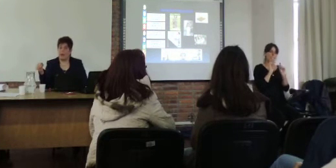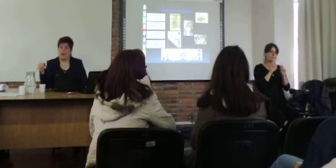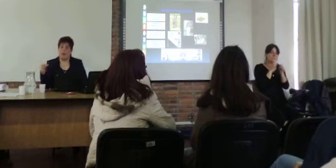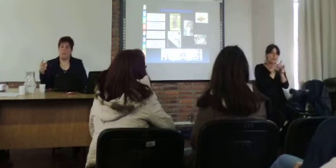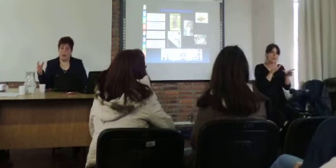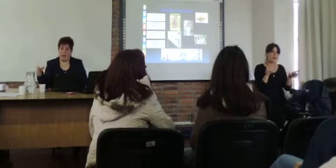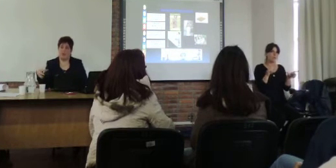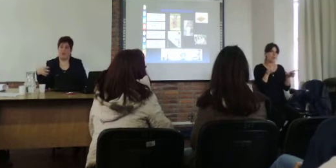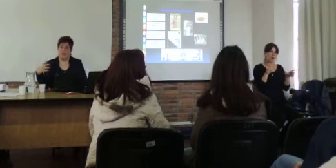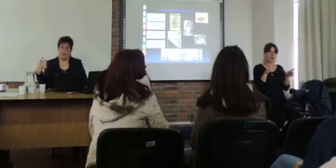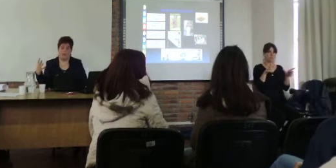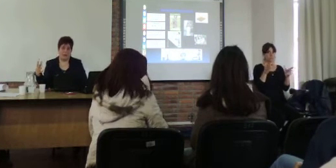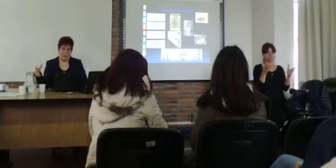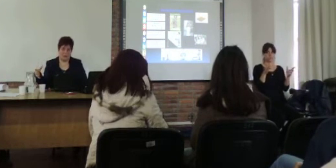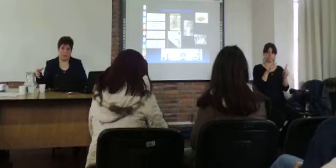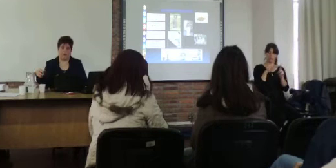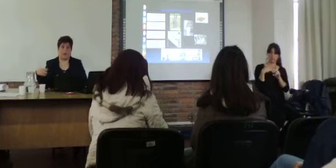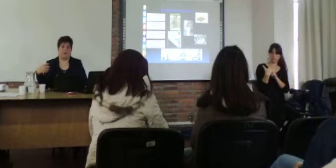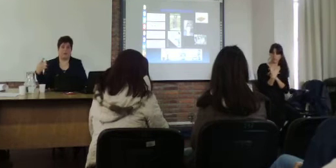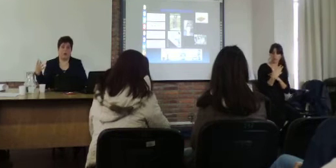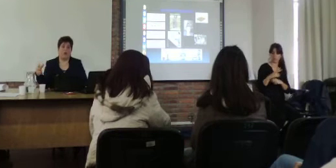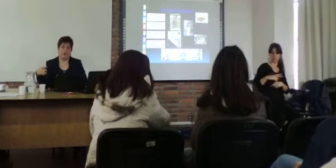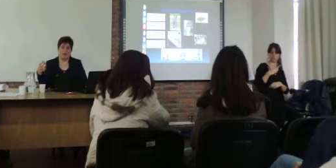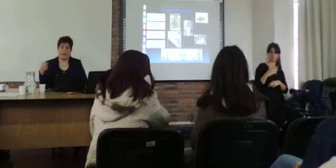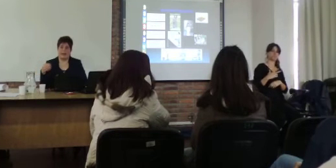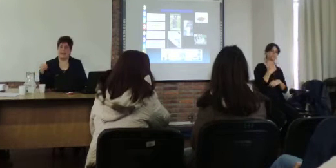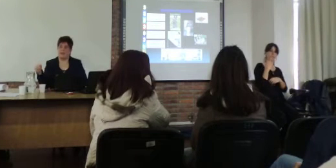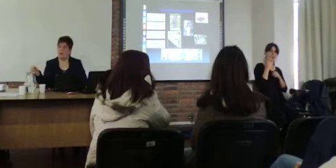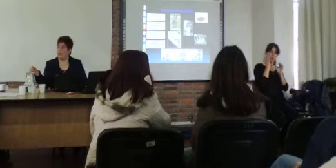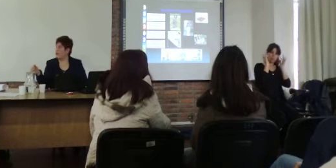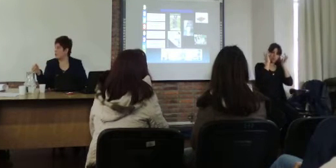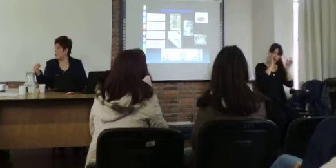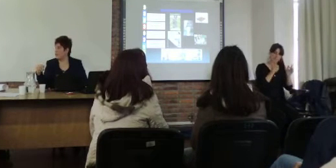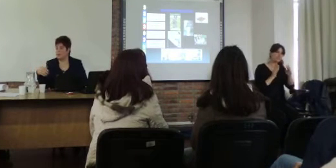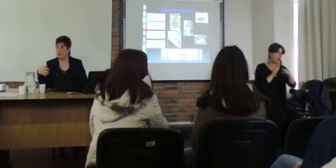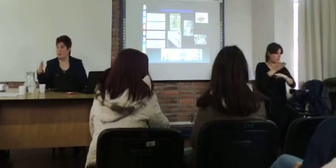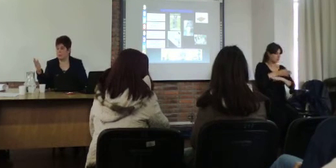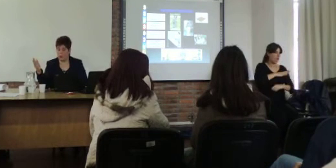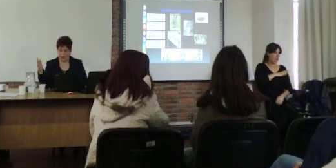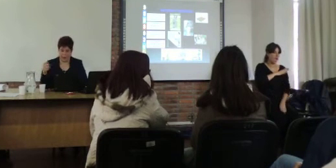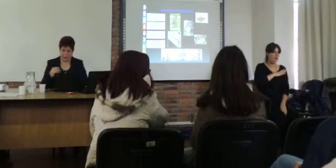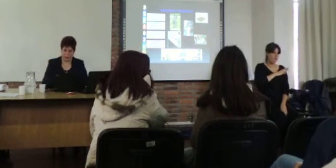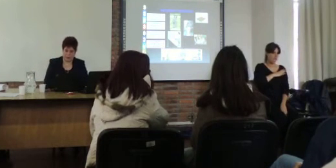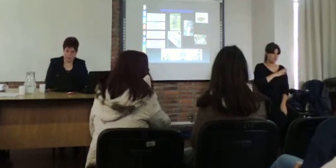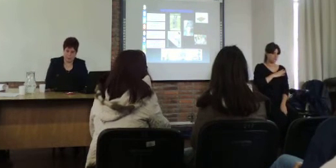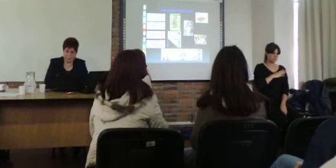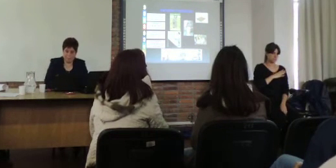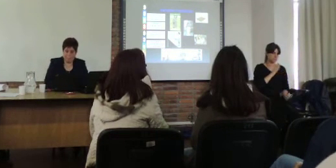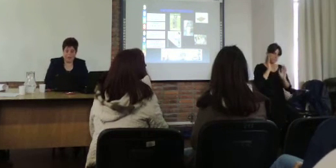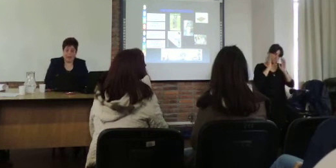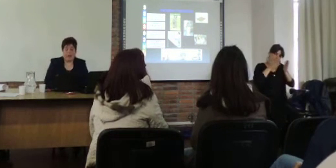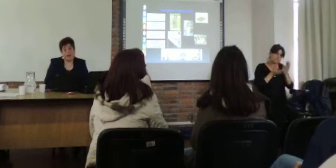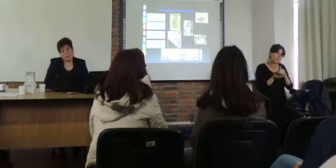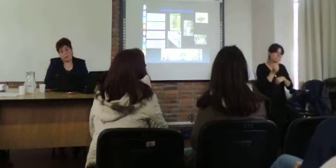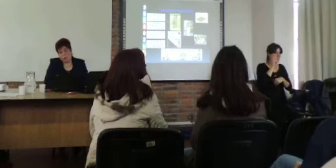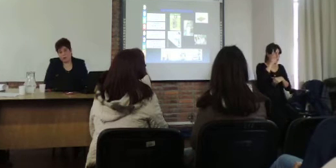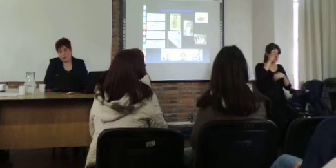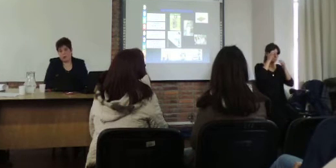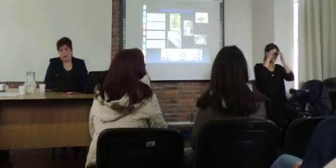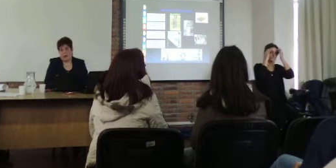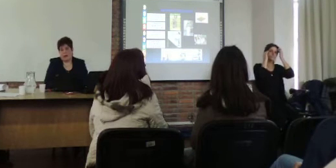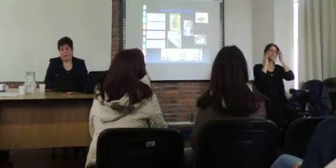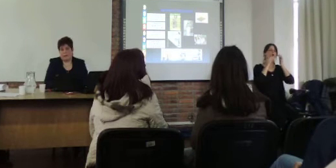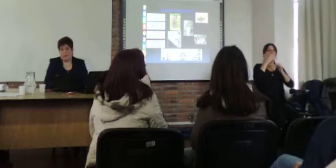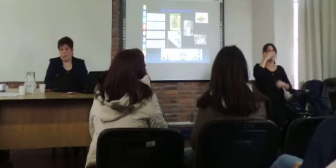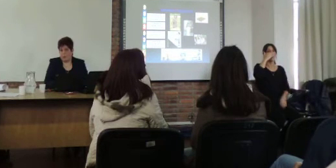lengua en un medio donde el poder adquisitivo es de otra forma o donde el acceso a la educación ha sido más prolongado. ¿Sí? Y por